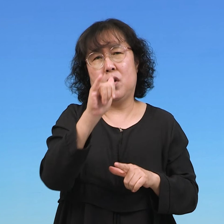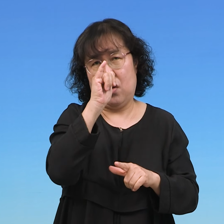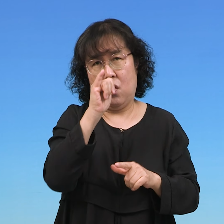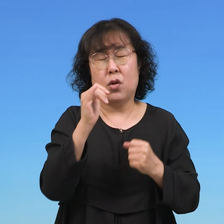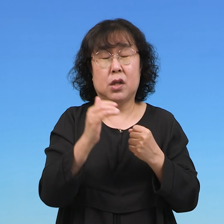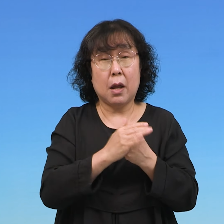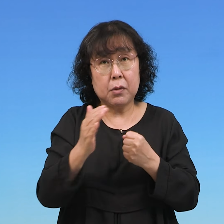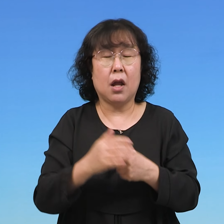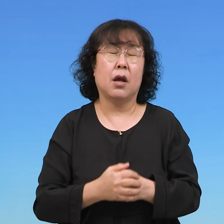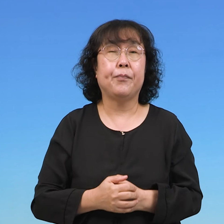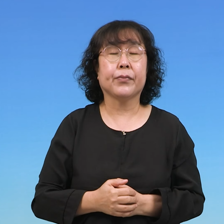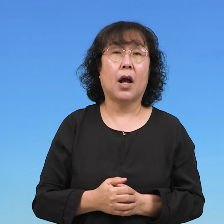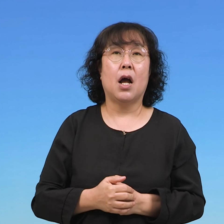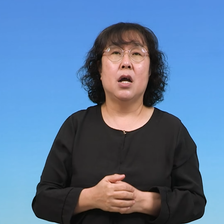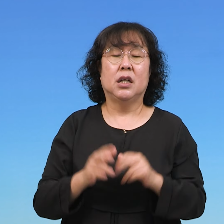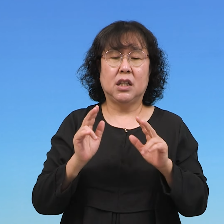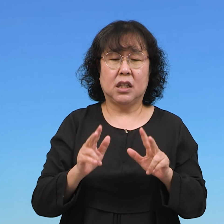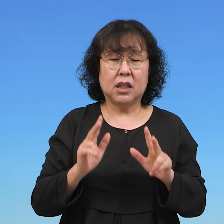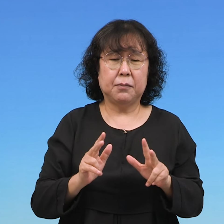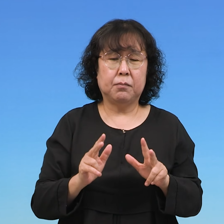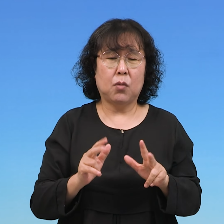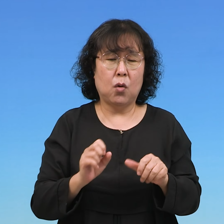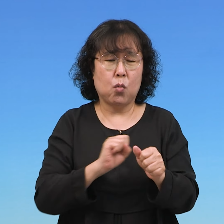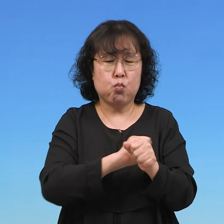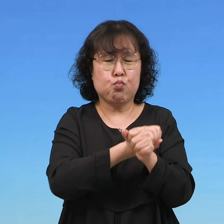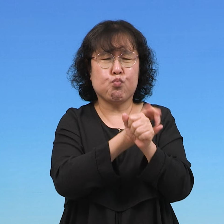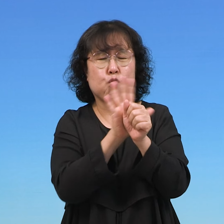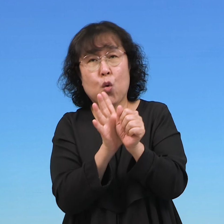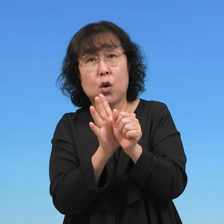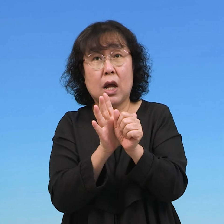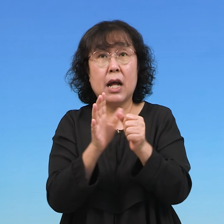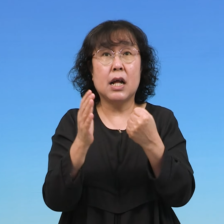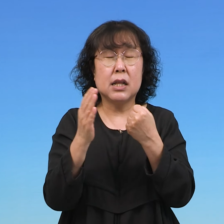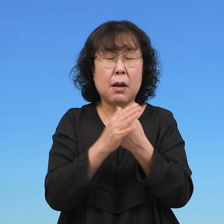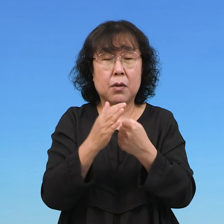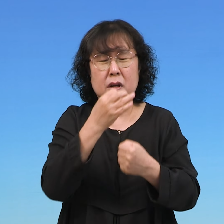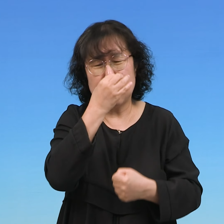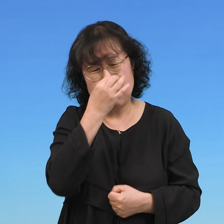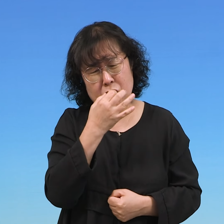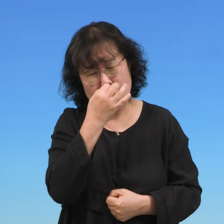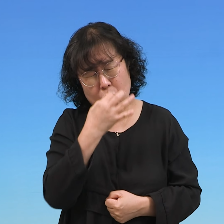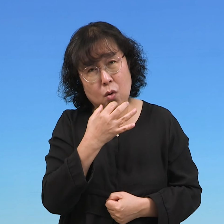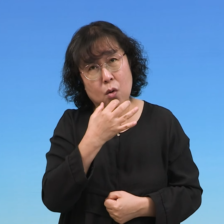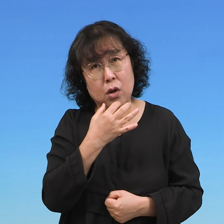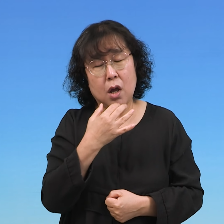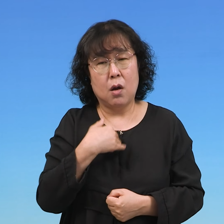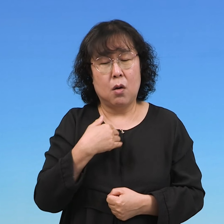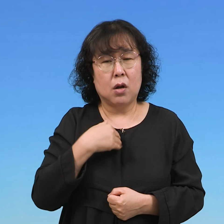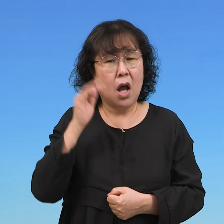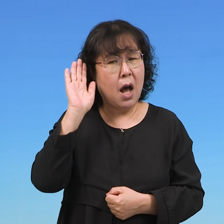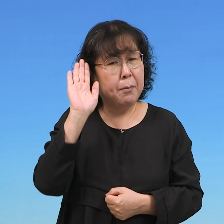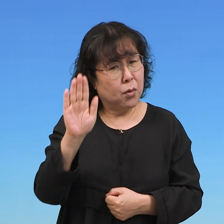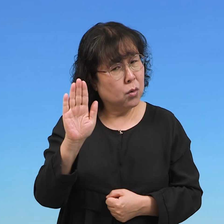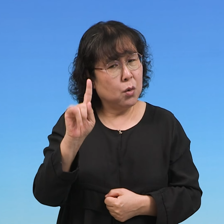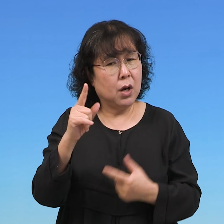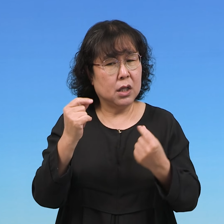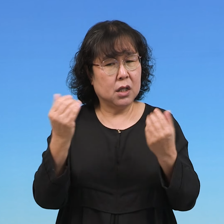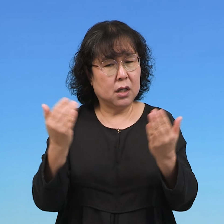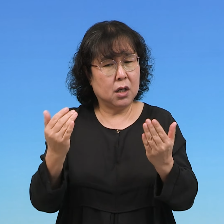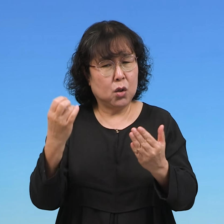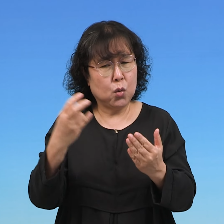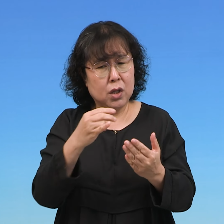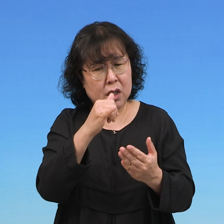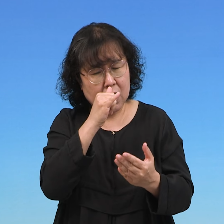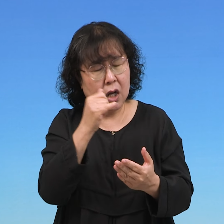다 지금까지 겪고 계시지만 코로나19 이건 우리 생애에 앞으로도 이런 일은 있을까